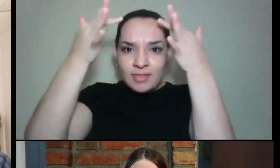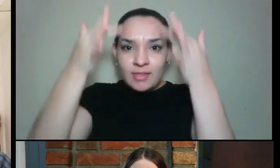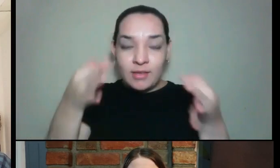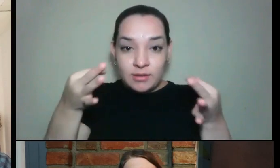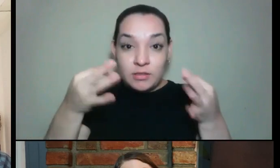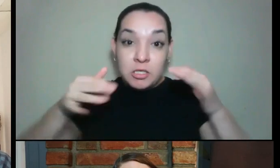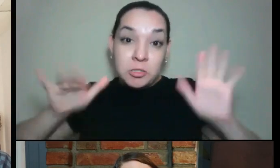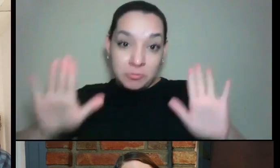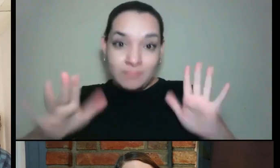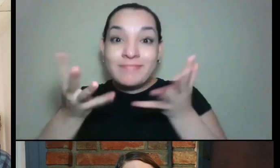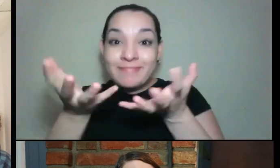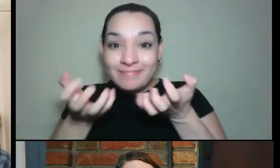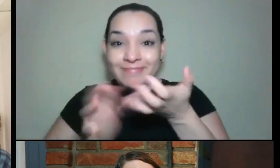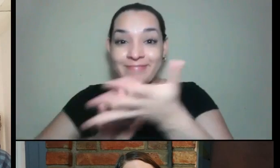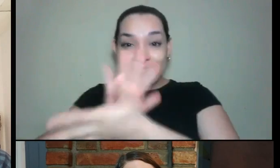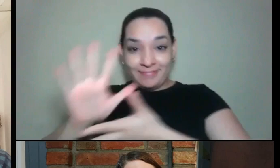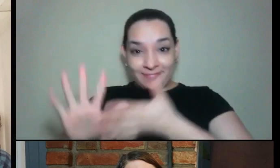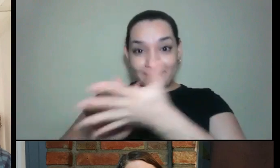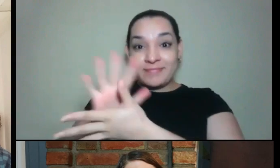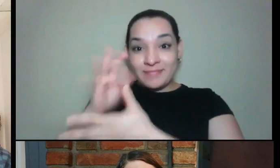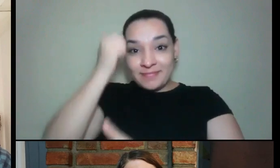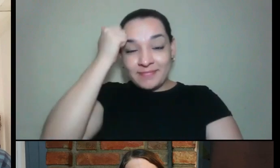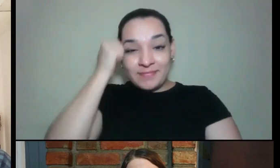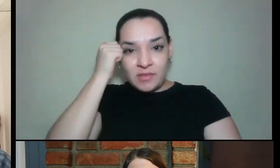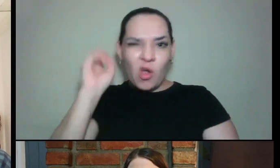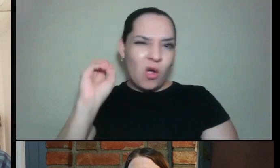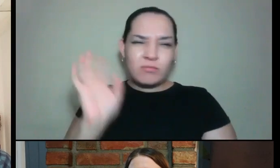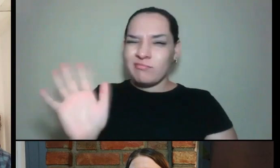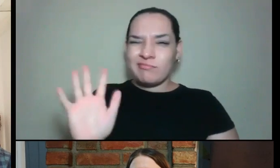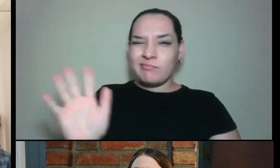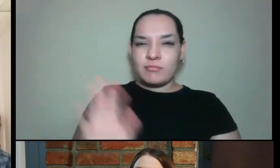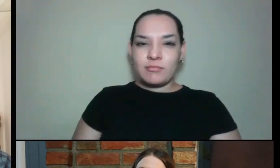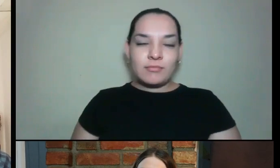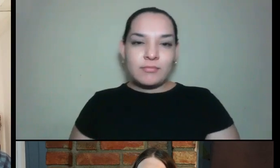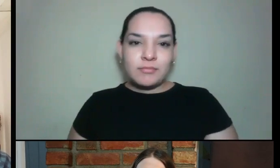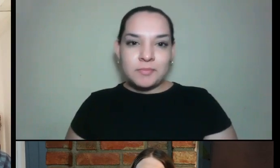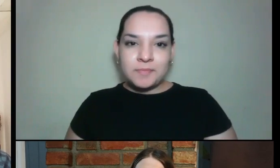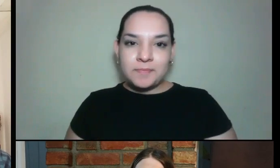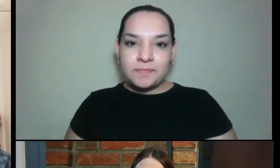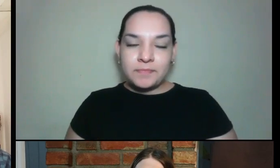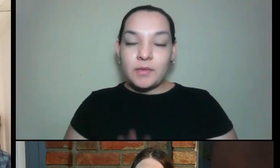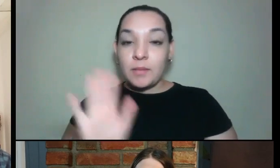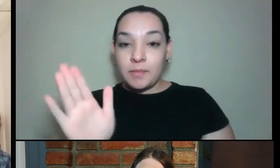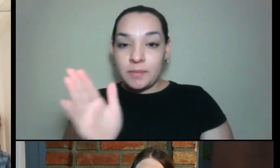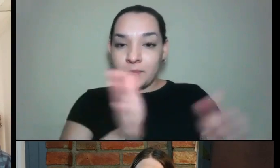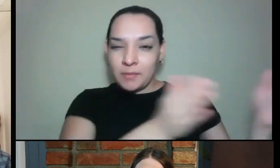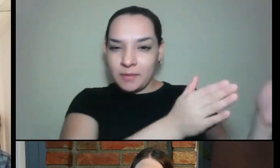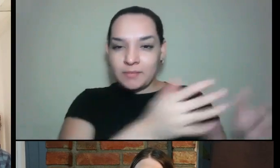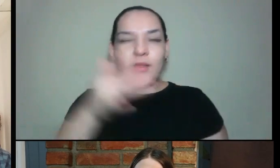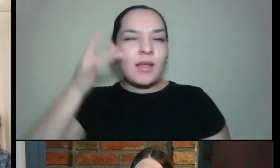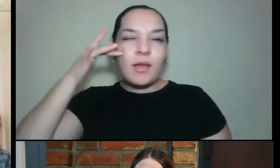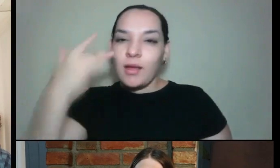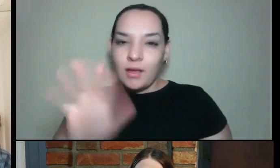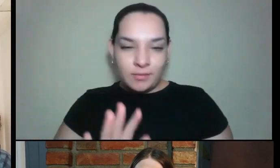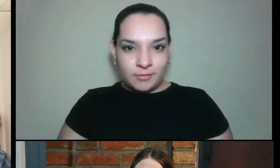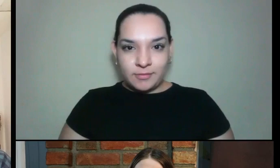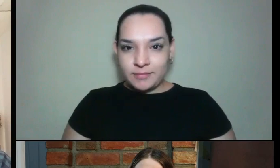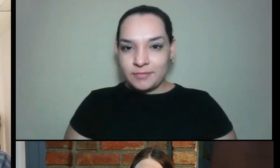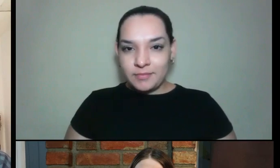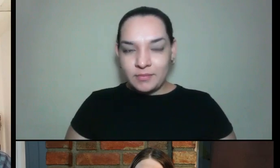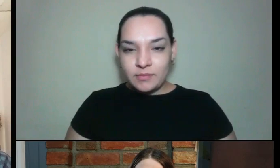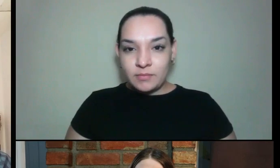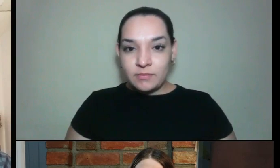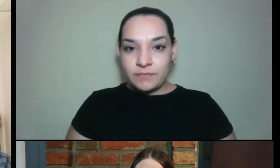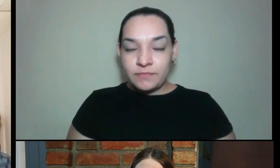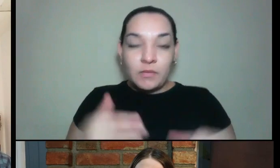poder de decidir si aprenderlas o no aprenderlas. Ahora bien, si nos